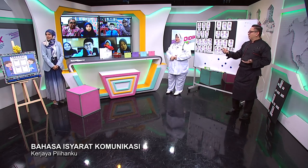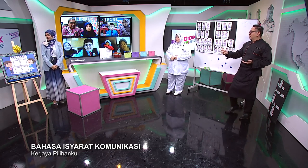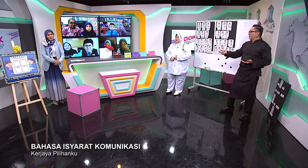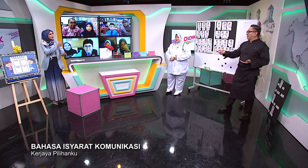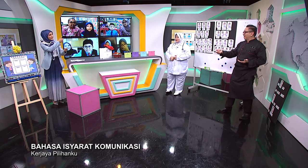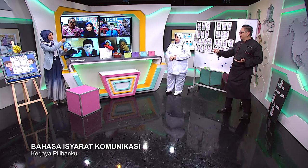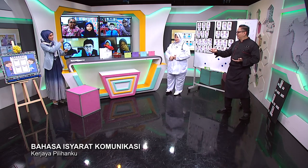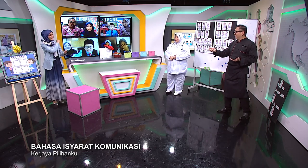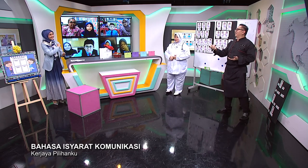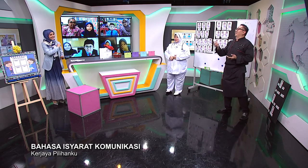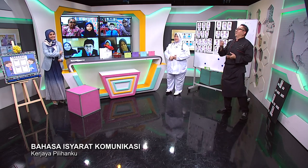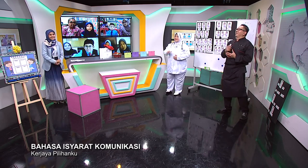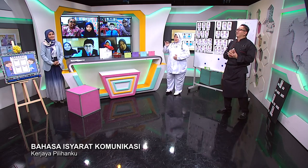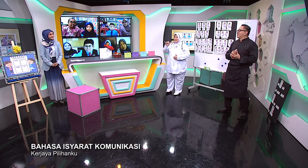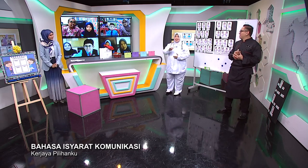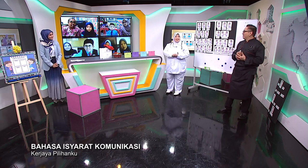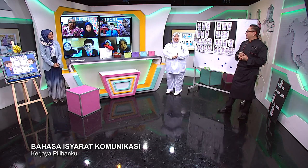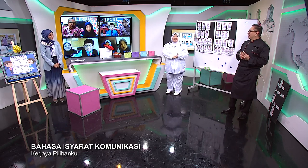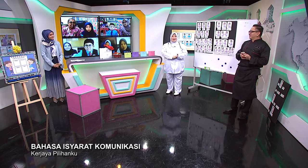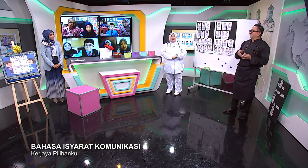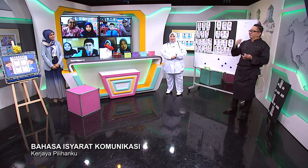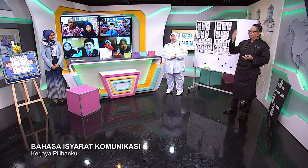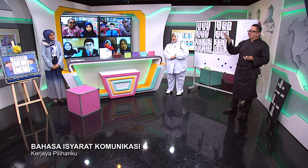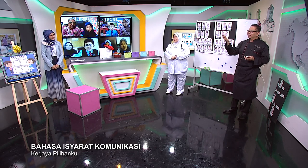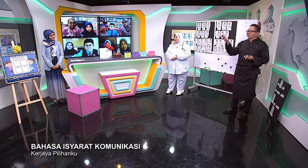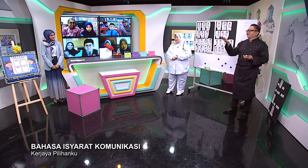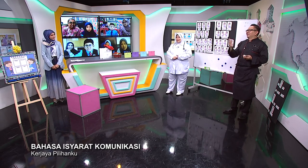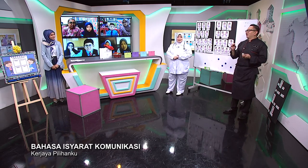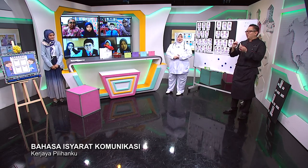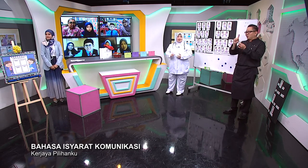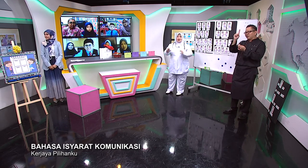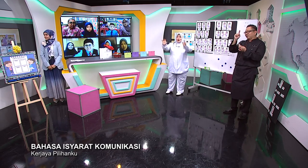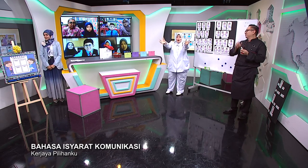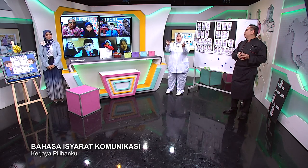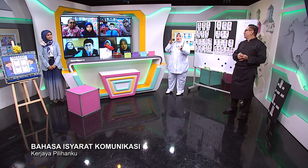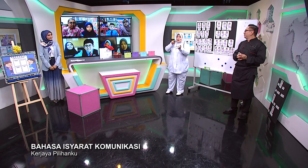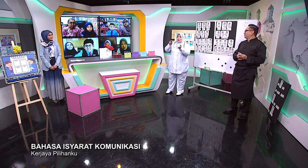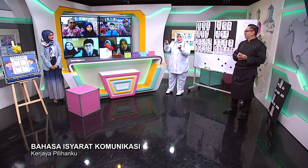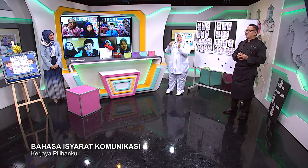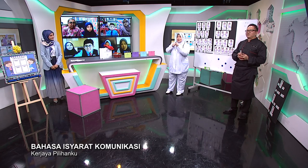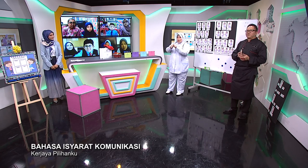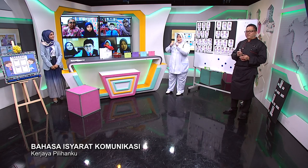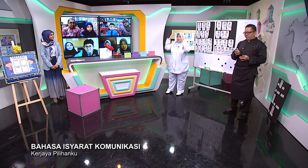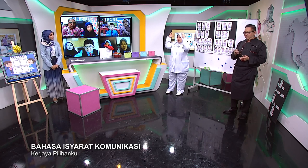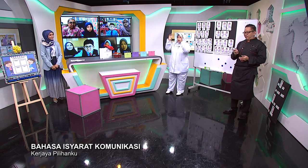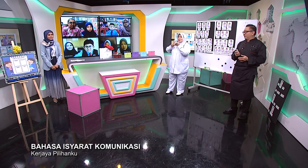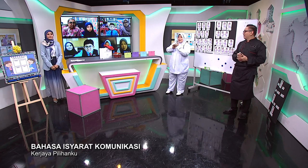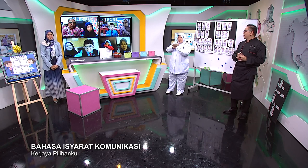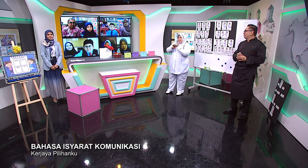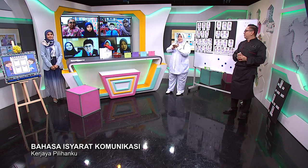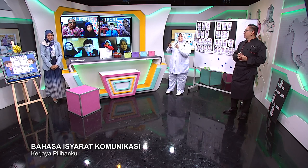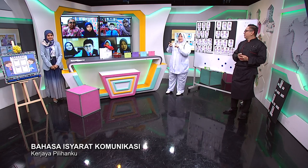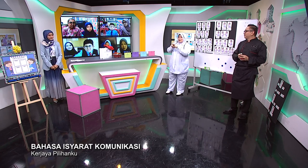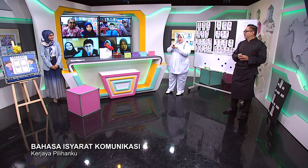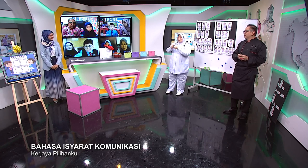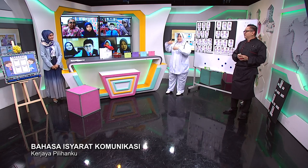Boleh cikgu? Cikgu boleh tekan bawah? Okey. Okay. Yeah. Okey. Nombor 1. Murid-murid ikut cikgu baca